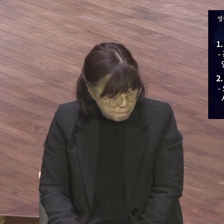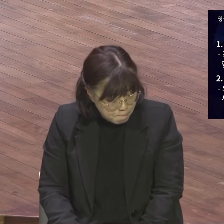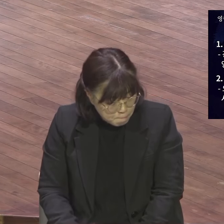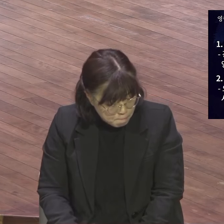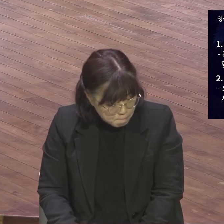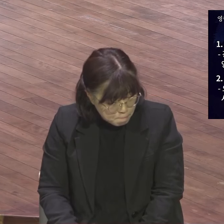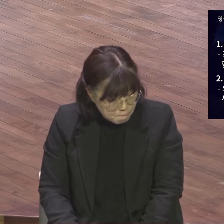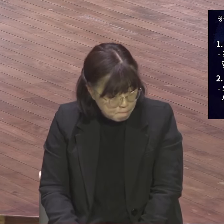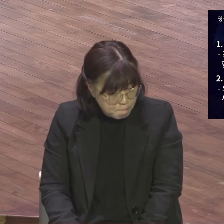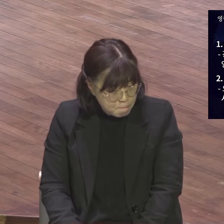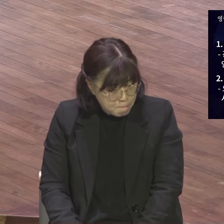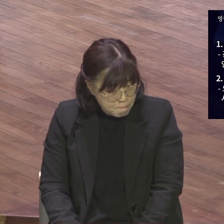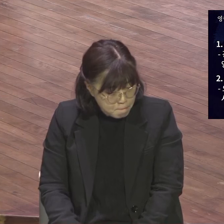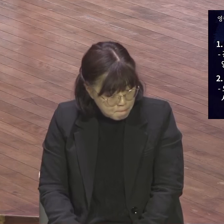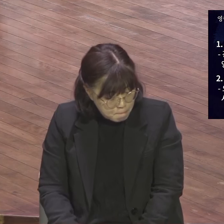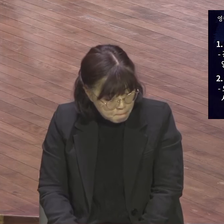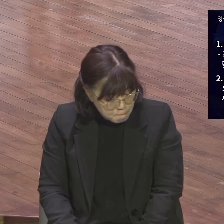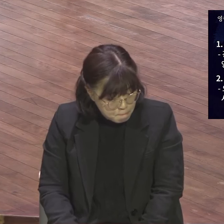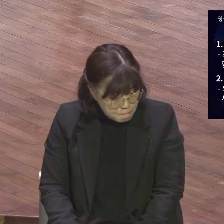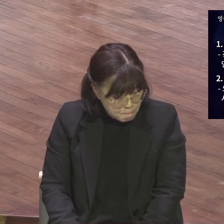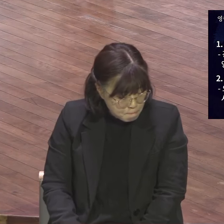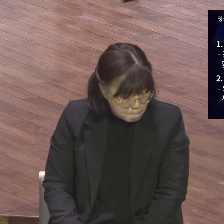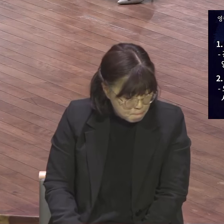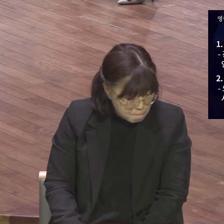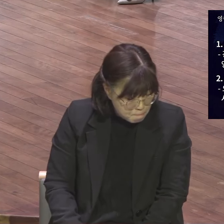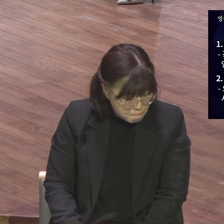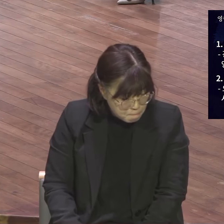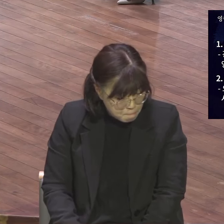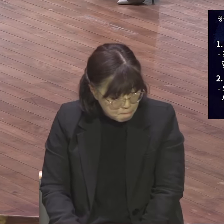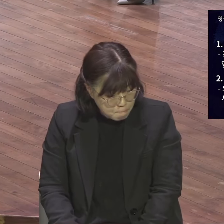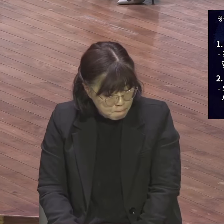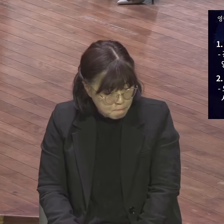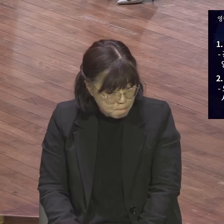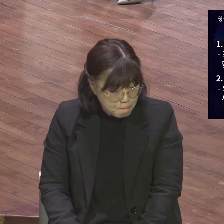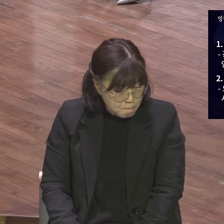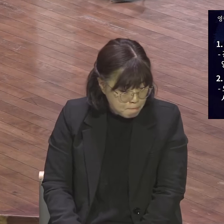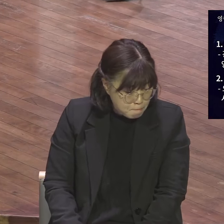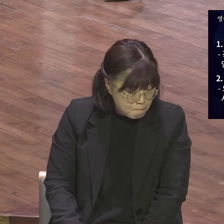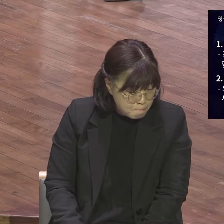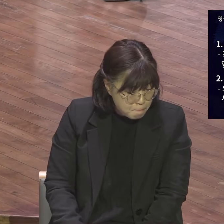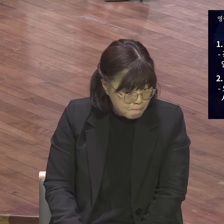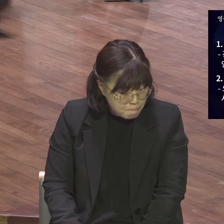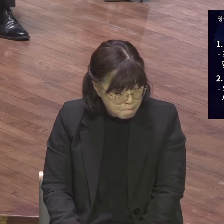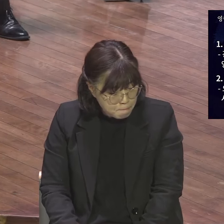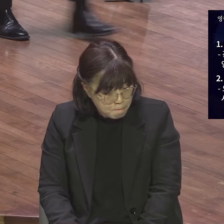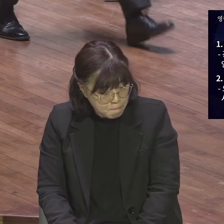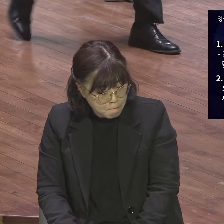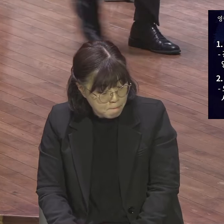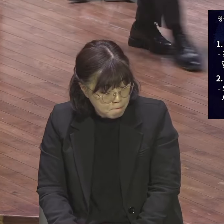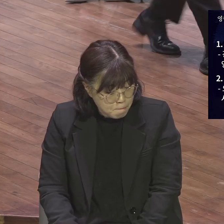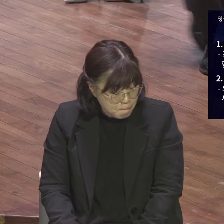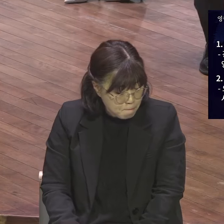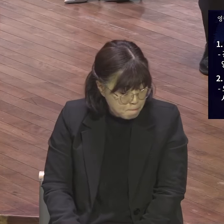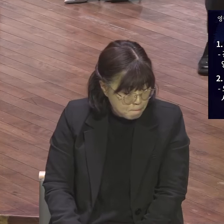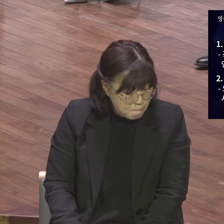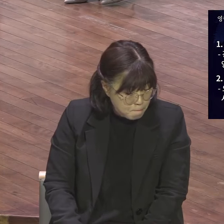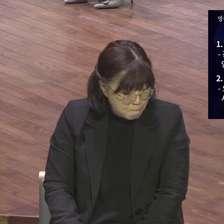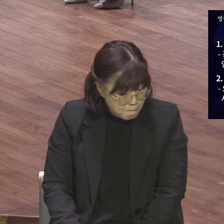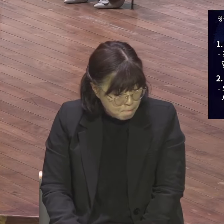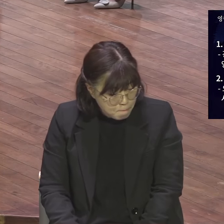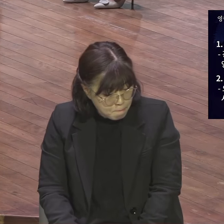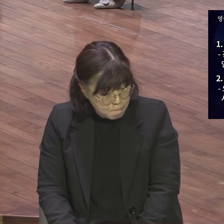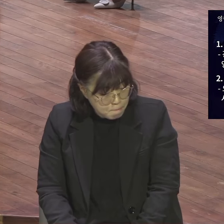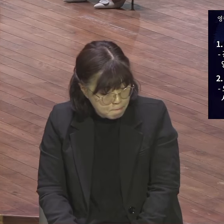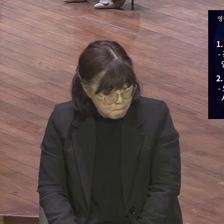영적 집중을 가지고 영적 전이며 이중성을 가지고 사람들 앞에서 하나님의 사랑의 힘을 증거할 수 있는 주님의